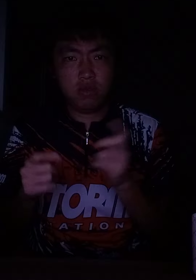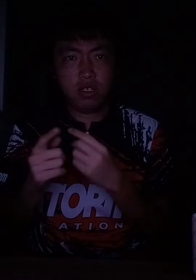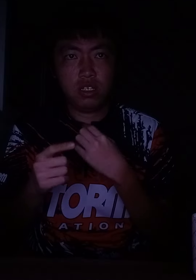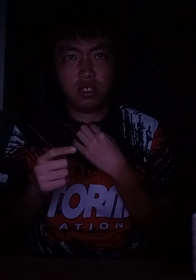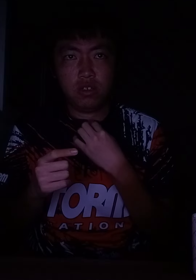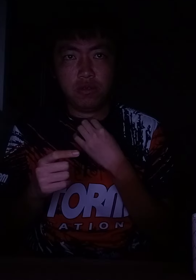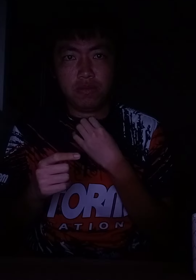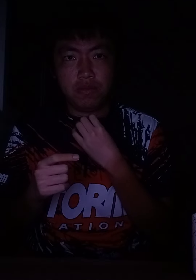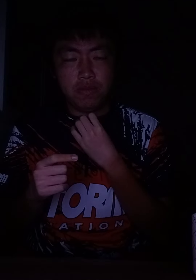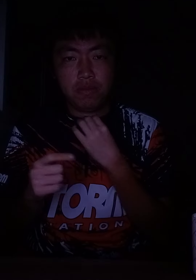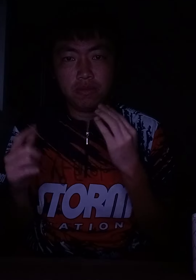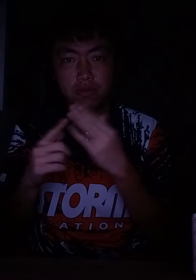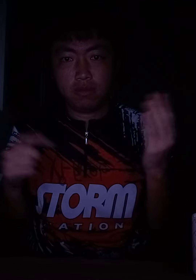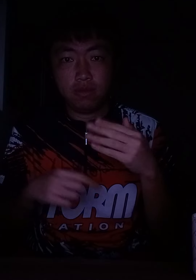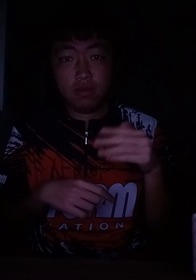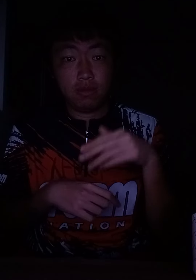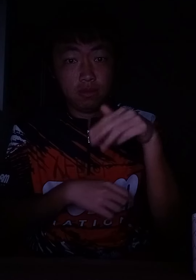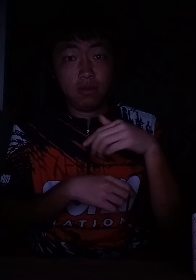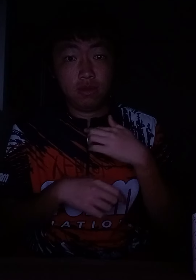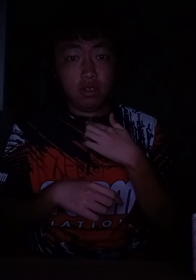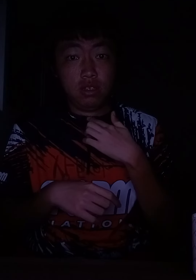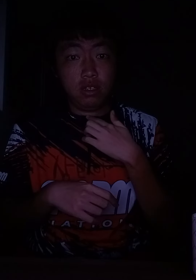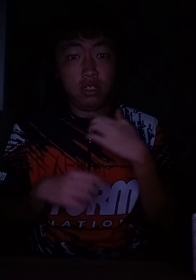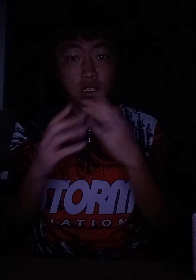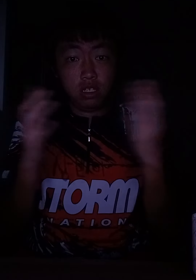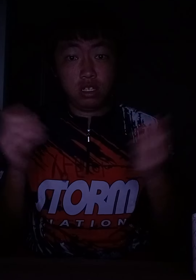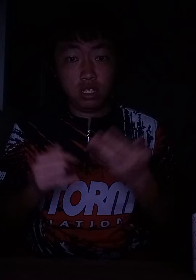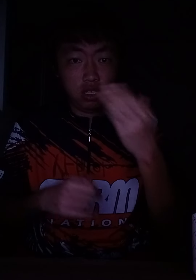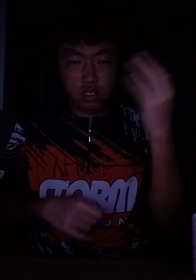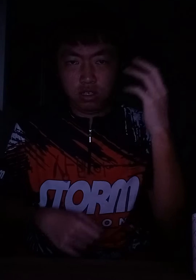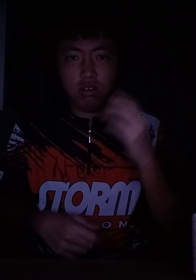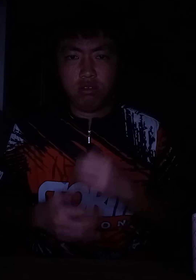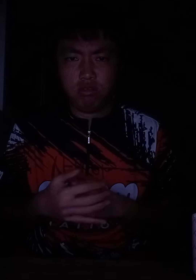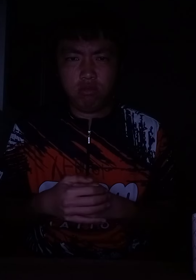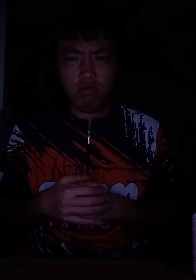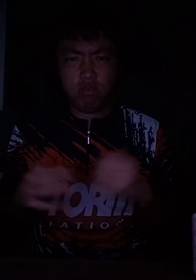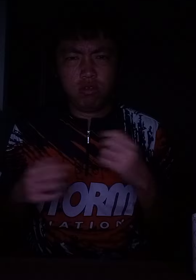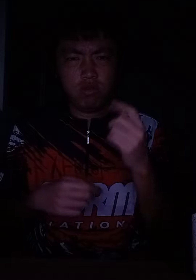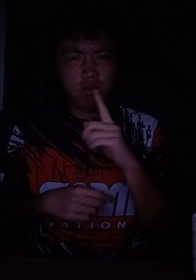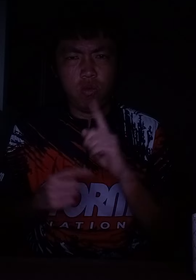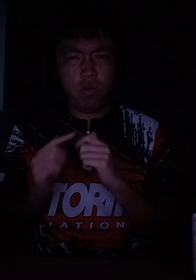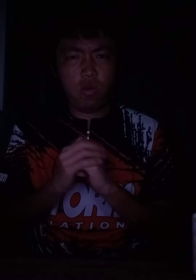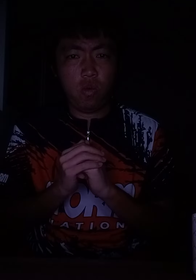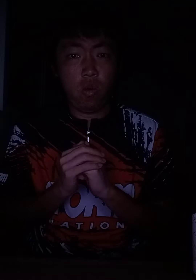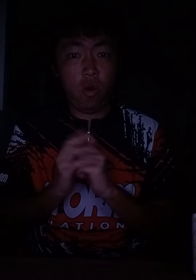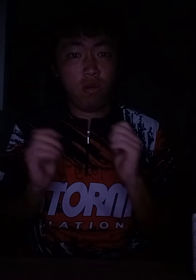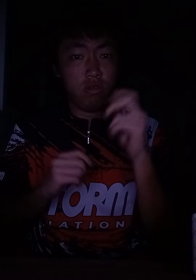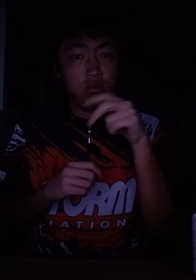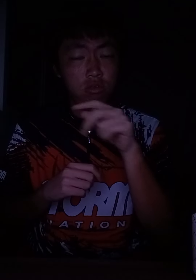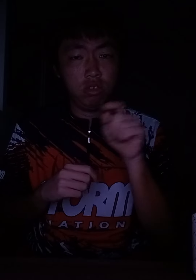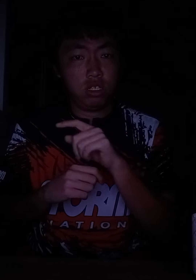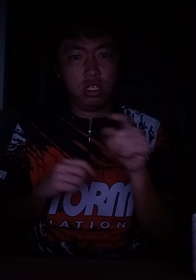연락 가능하니까요. 다음에 도착할 때 바로 체포해야 되는데 아마 그걸 소홀히 했고 혹시라도 코레일 직원들이 사건이 없다는